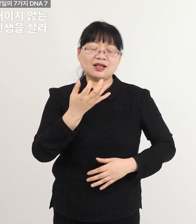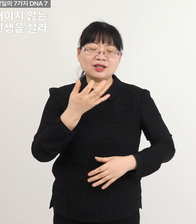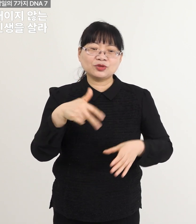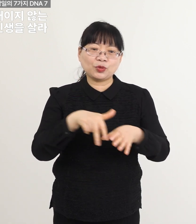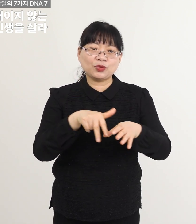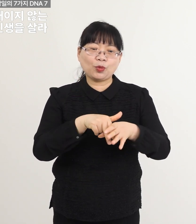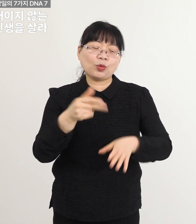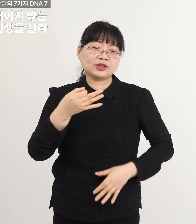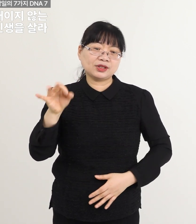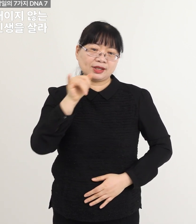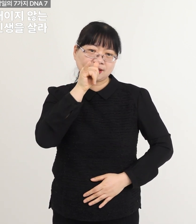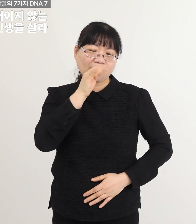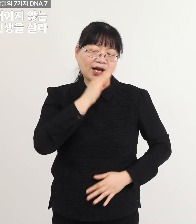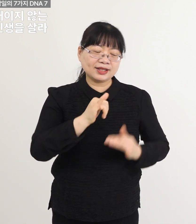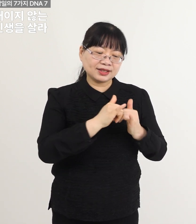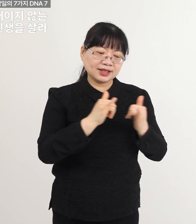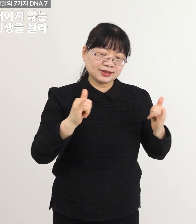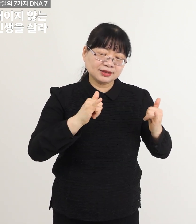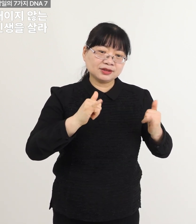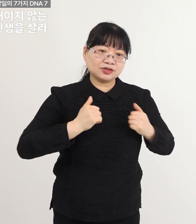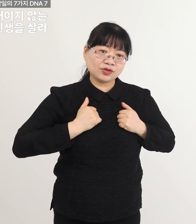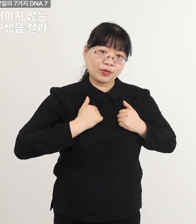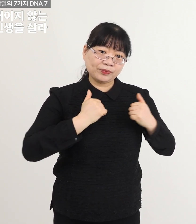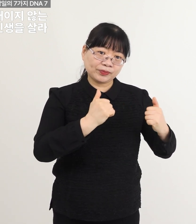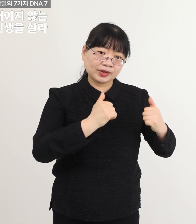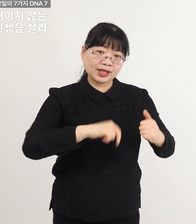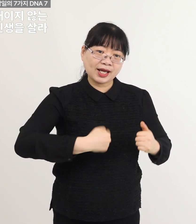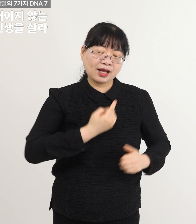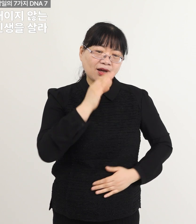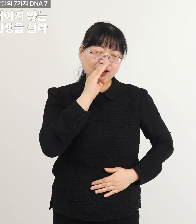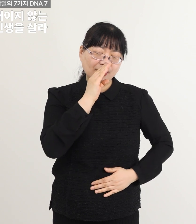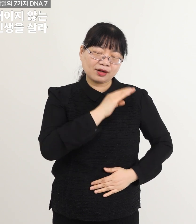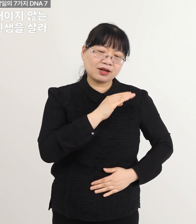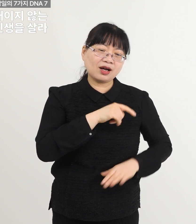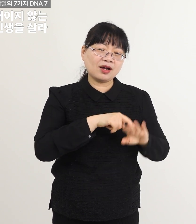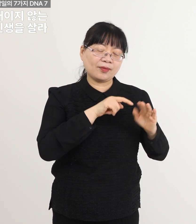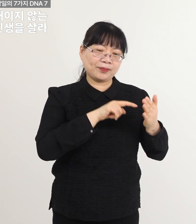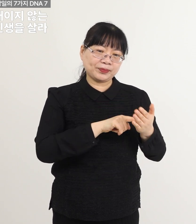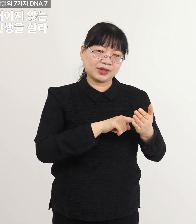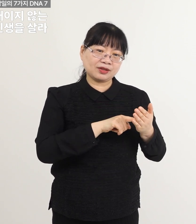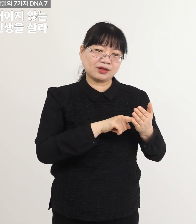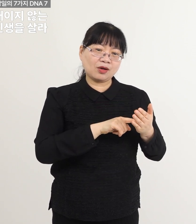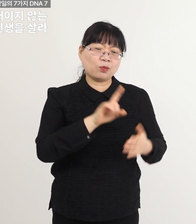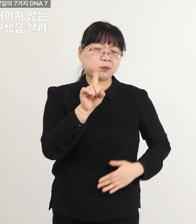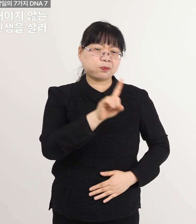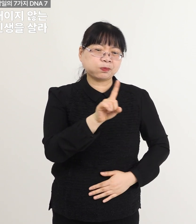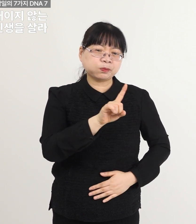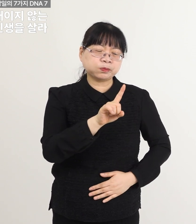그러니까 악인은 열심히 자기들의 악한 심정을